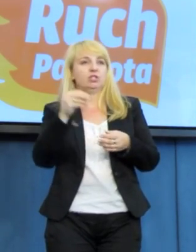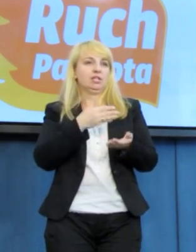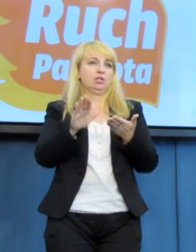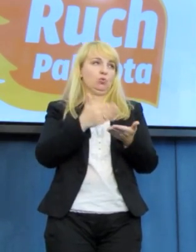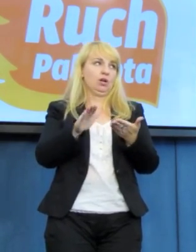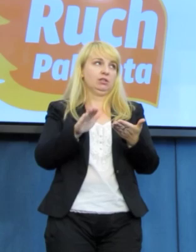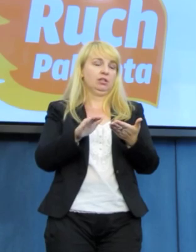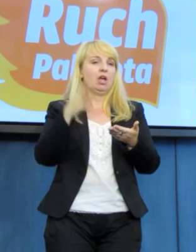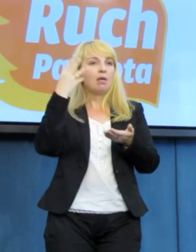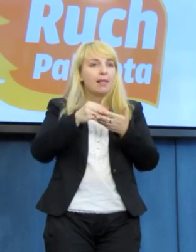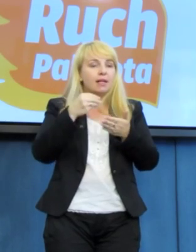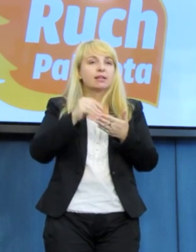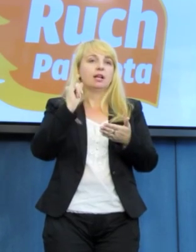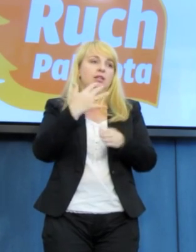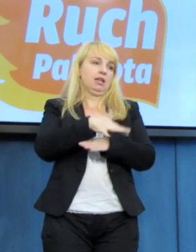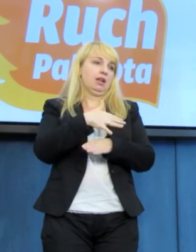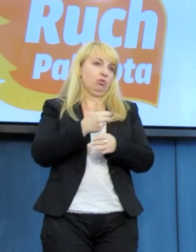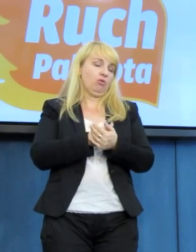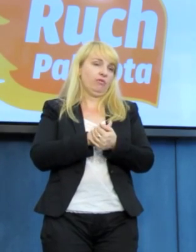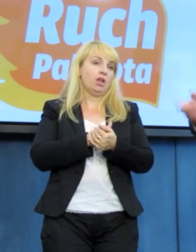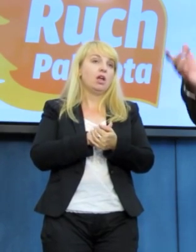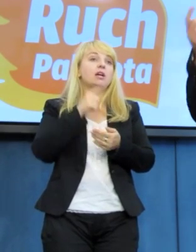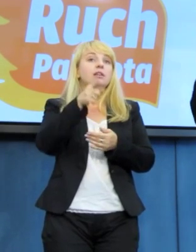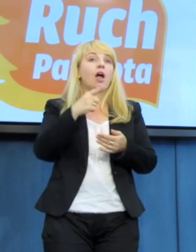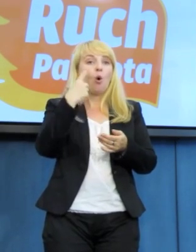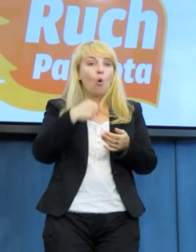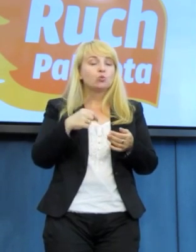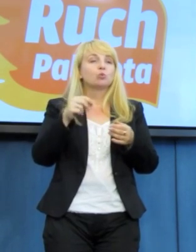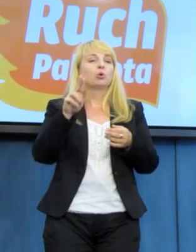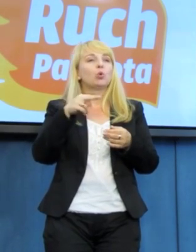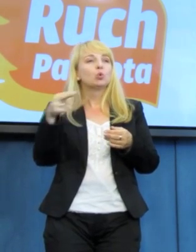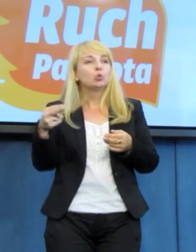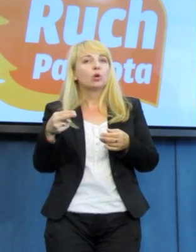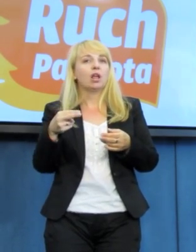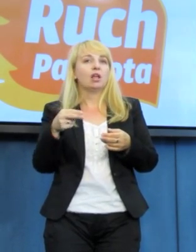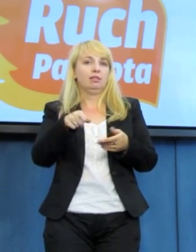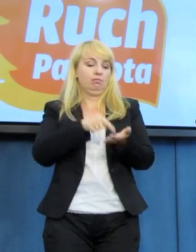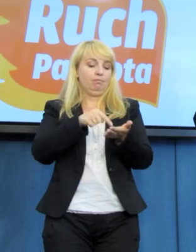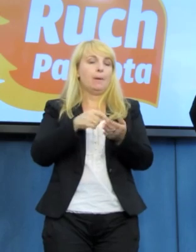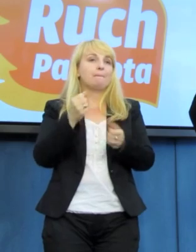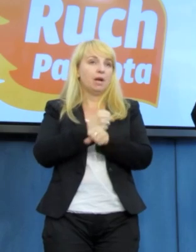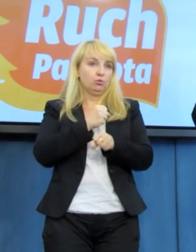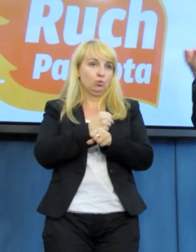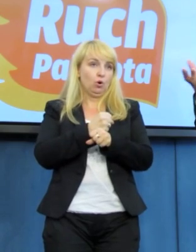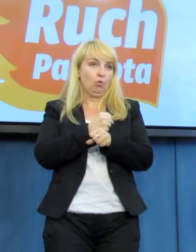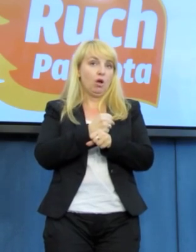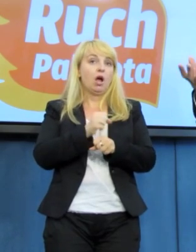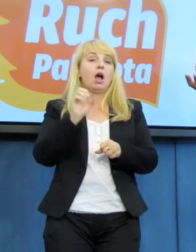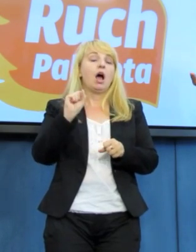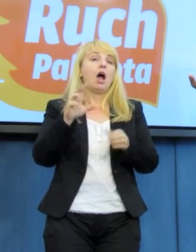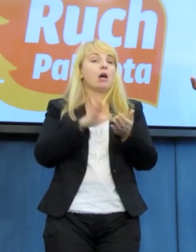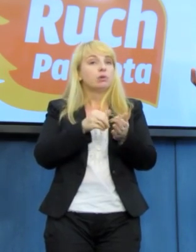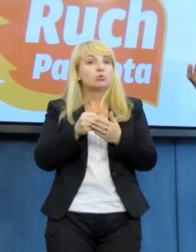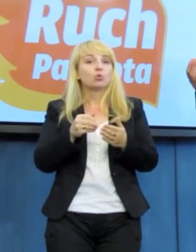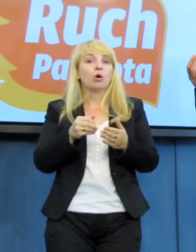wszelkie składki emerytalne za osoby tam pracujące, a sierociniec pobiera od